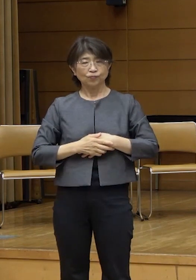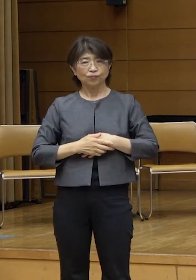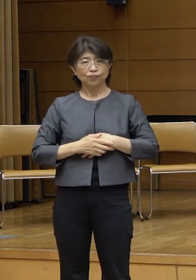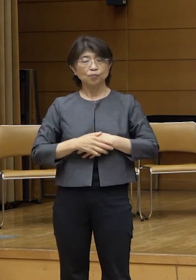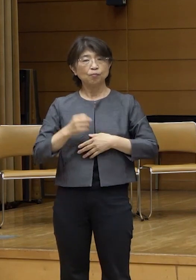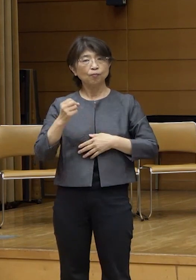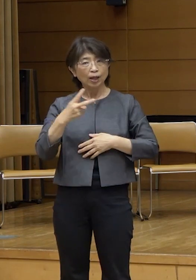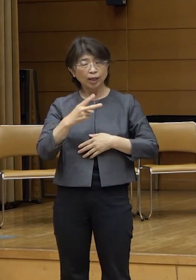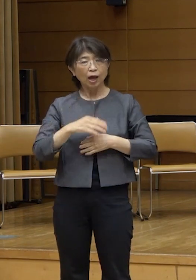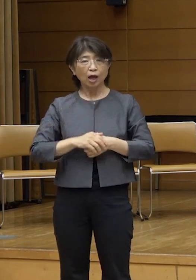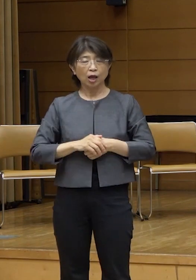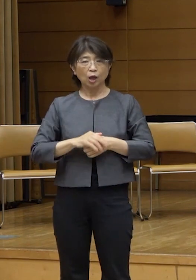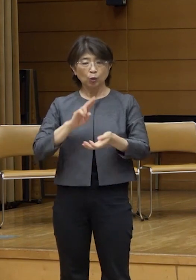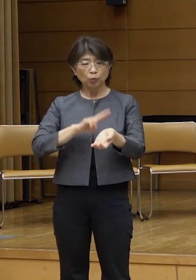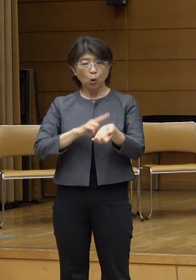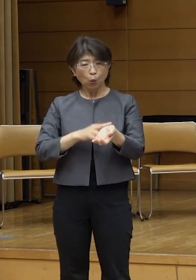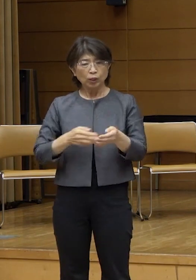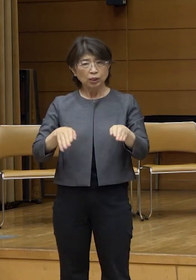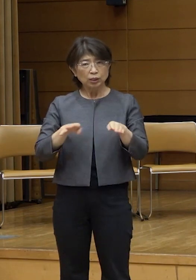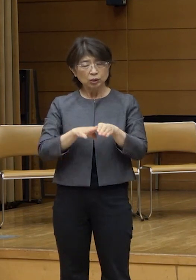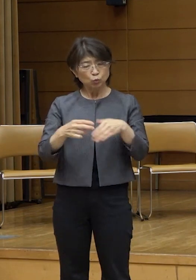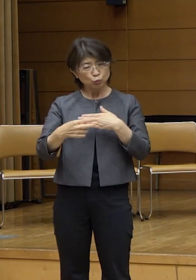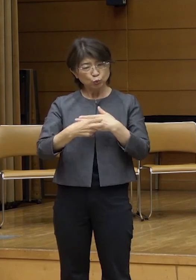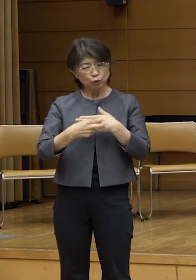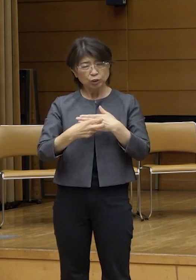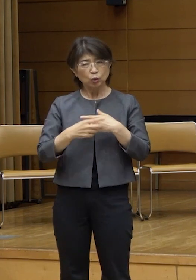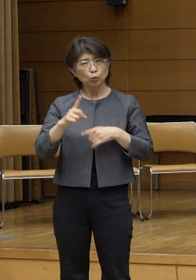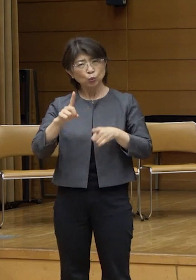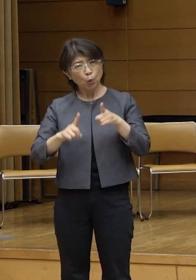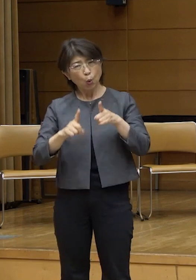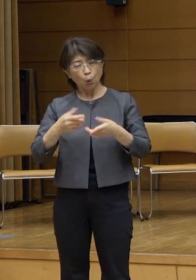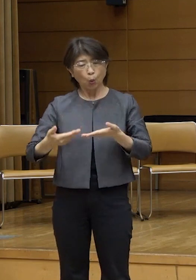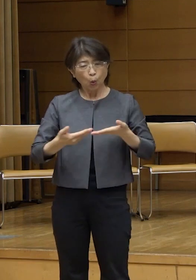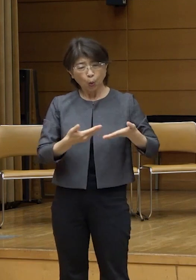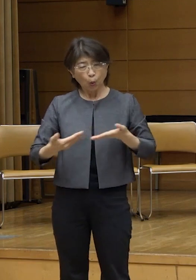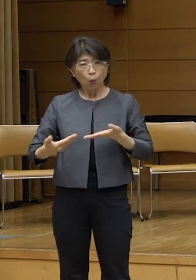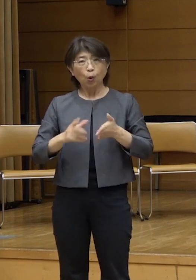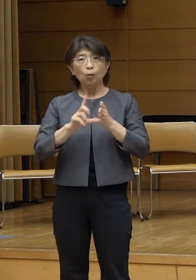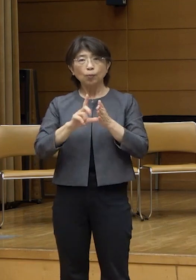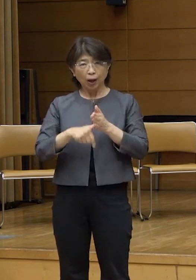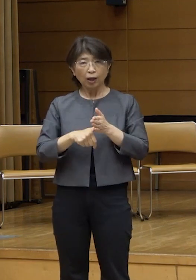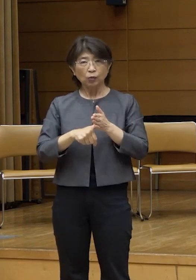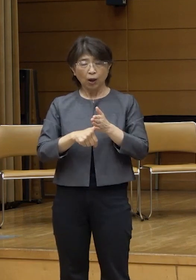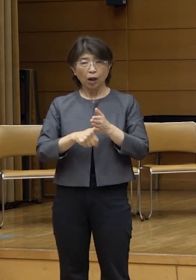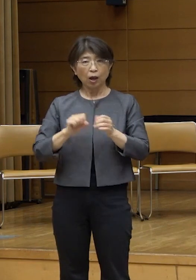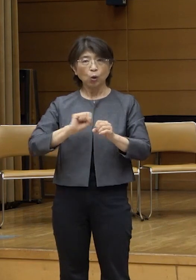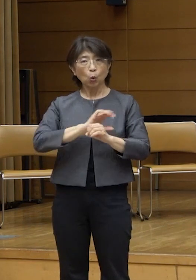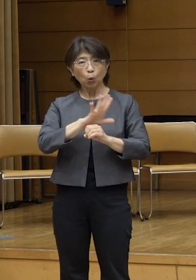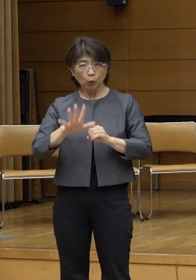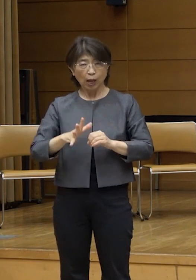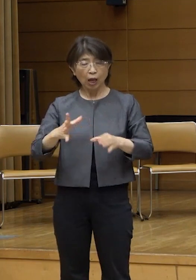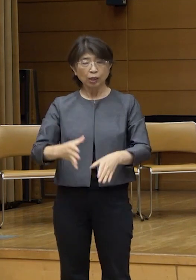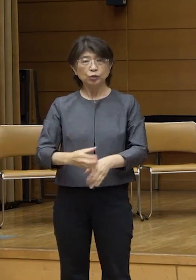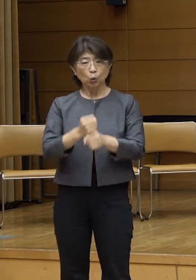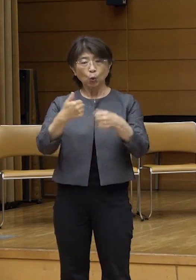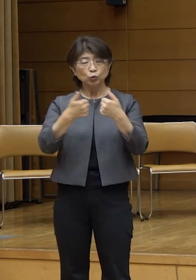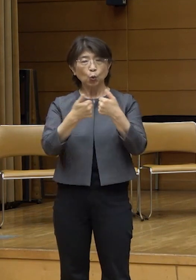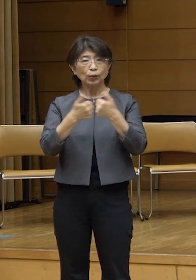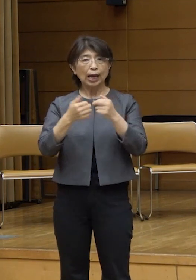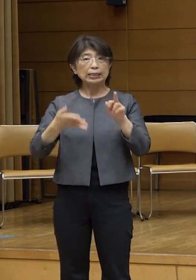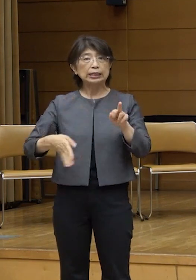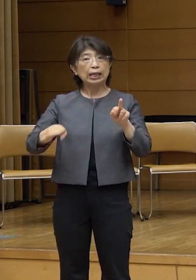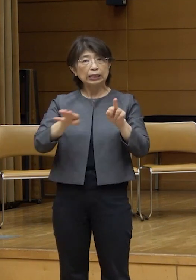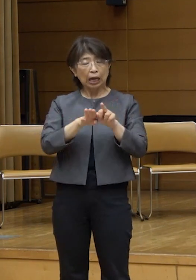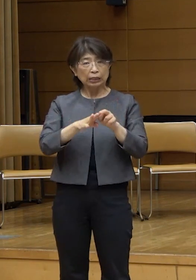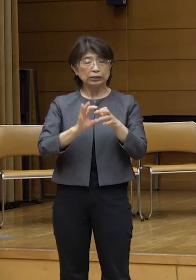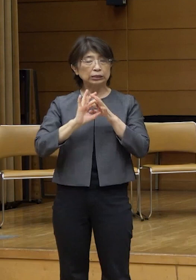場合にはどうするかといった場合には、埼玉県コロナ総合相談センターにお電話していただきたいと思います。次に、流